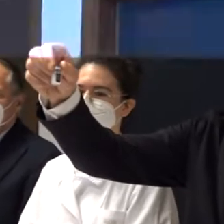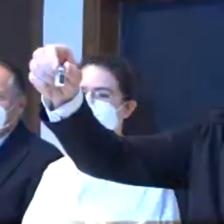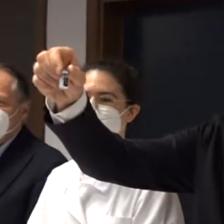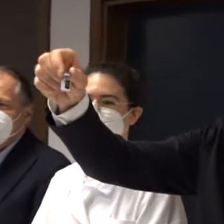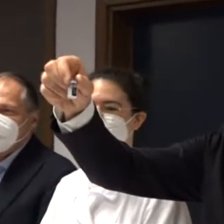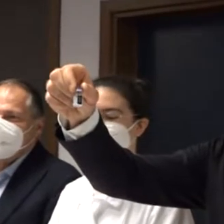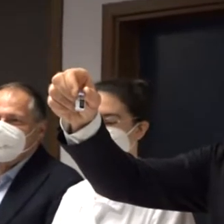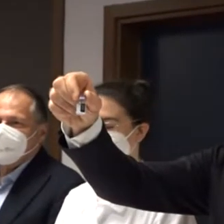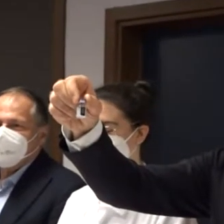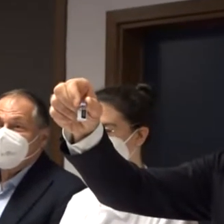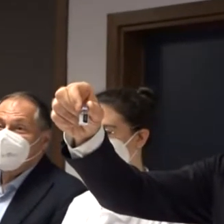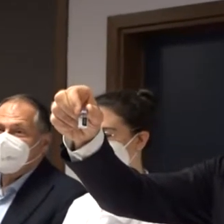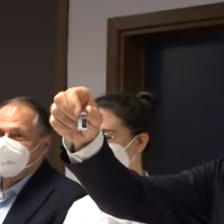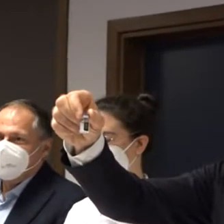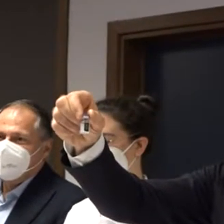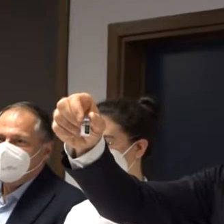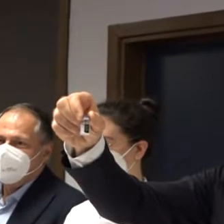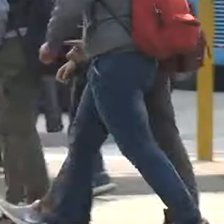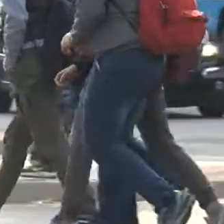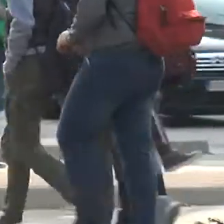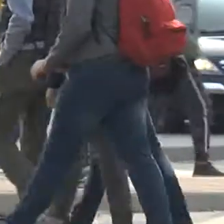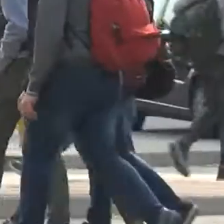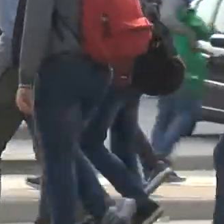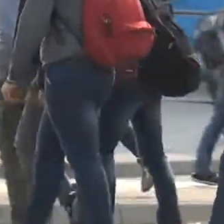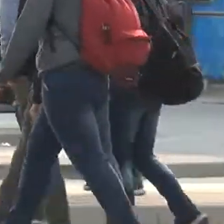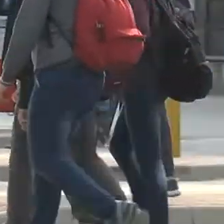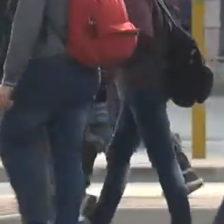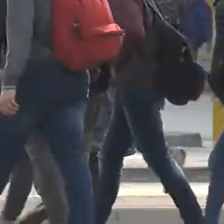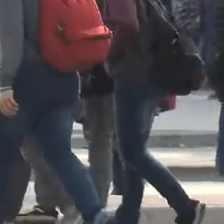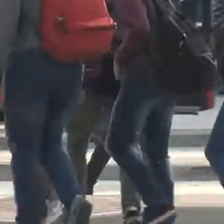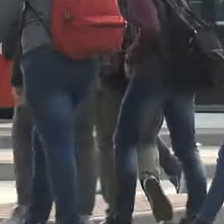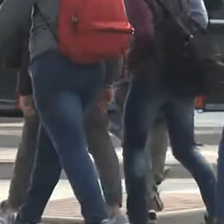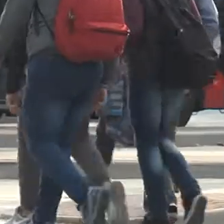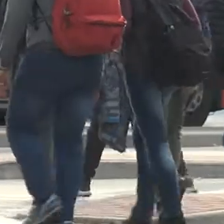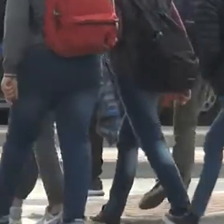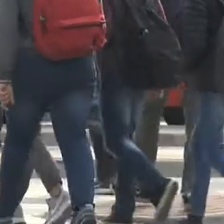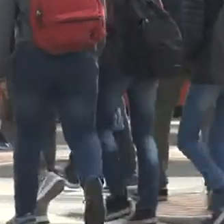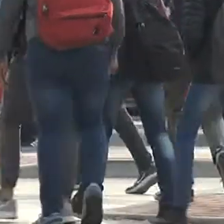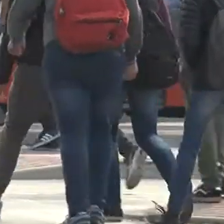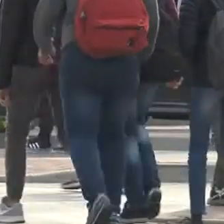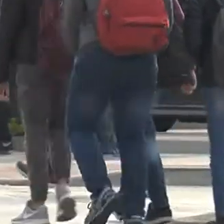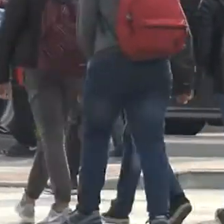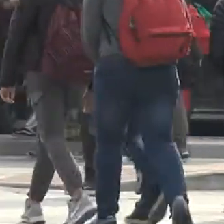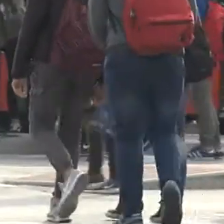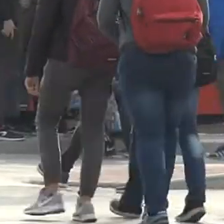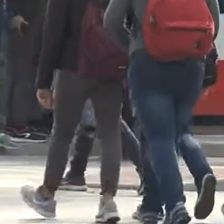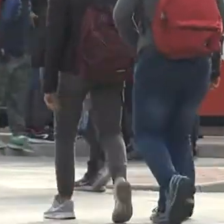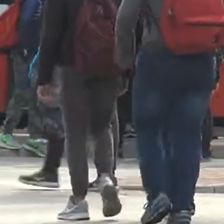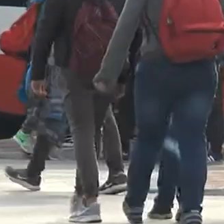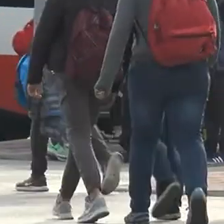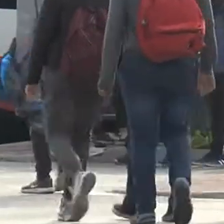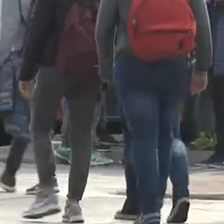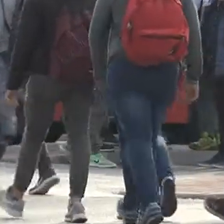T sopra l'1,25. Altro tema caldo, la scuola, che dice Zaia è un elemento di grande